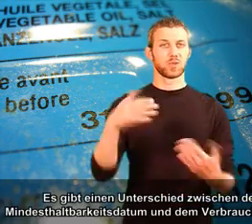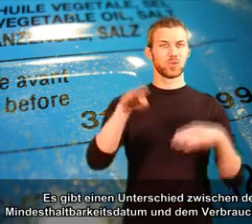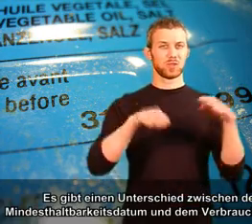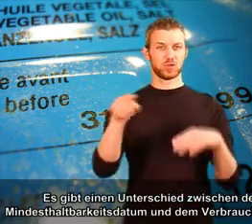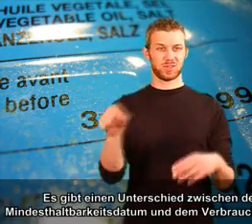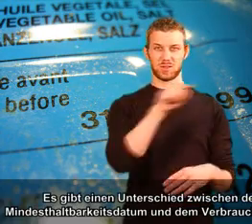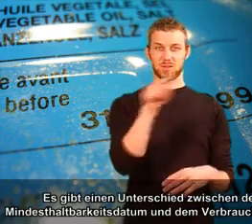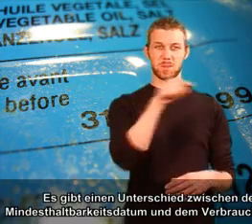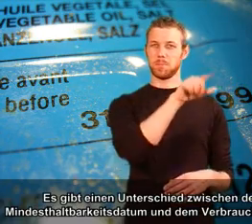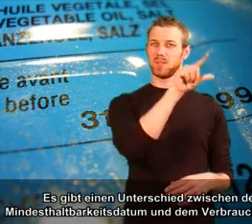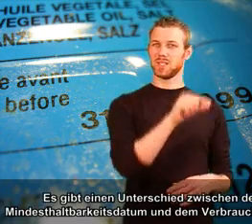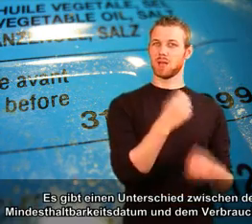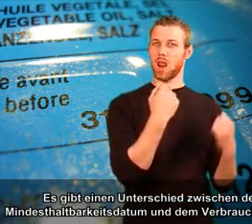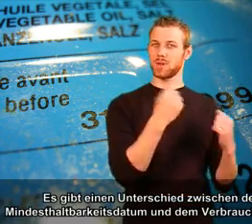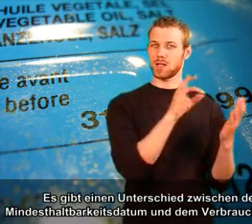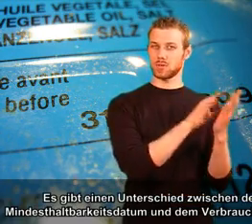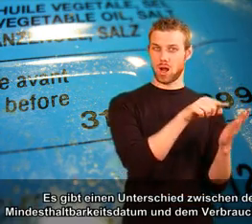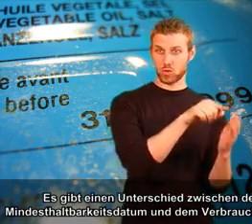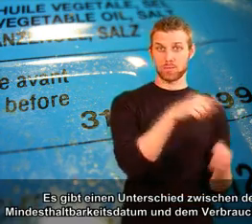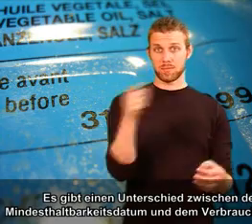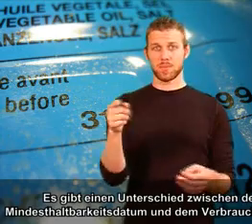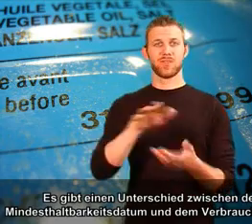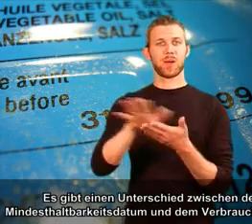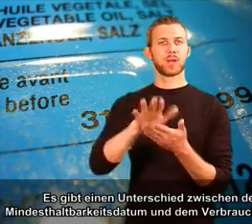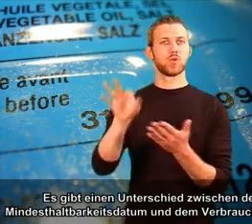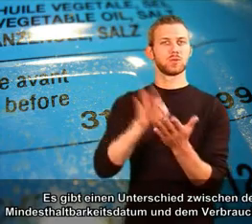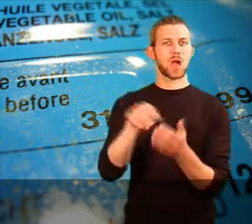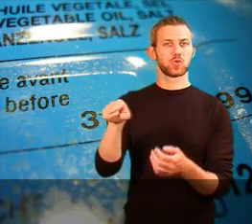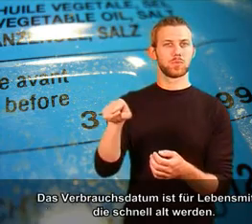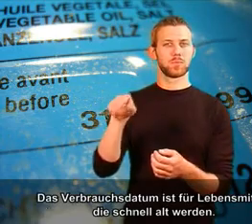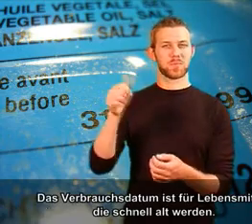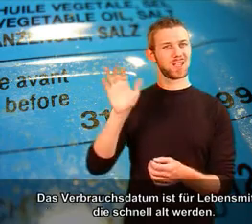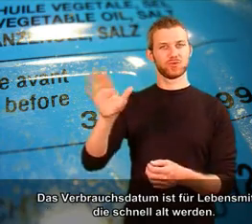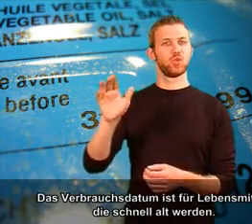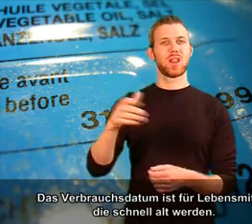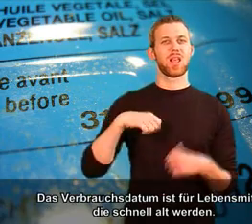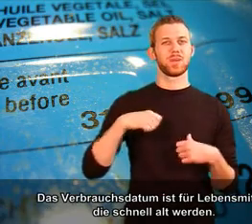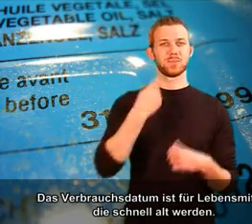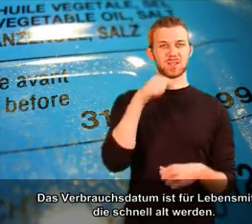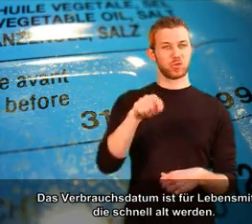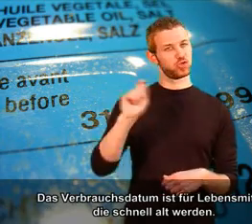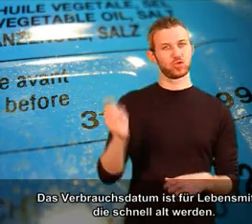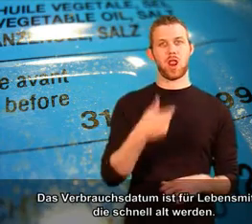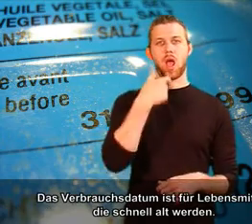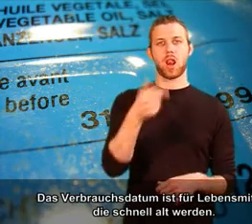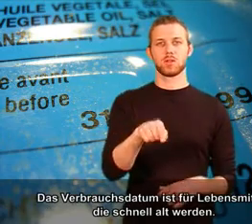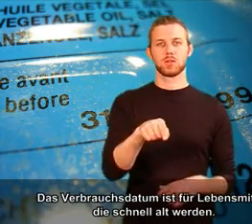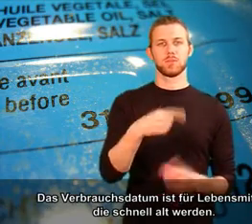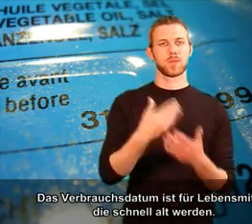Es gibt einen Unterschied zwischen dem Mindesthaltbarkeitsdatum und dem Verbrauchsdatum. Das Verbrauchsdatum ist für Lebensmittel, die